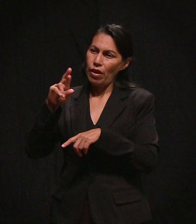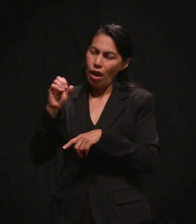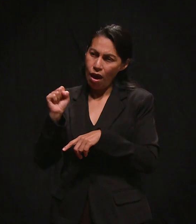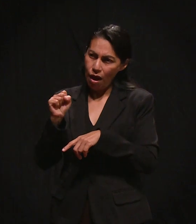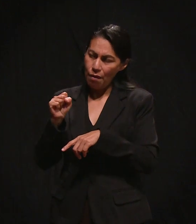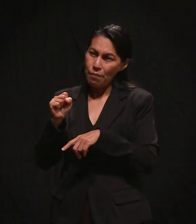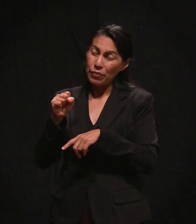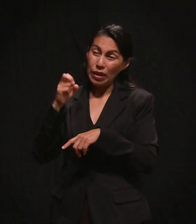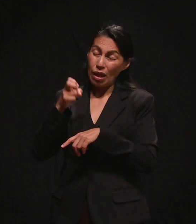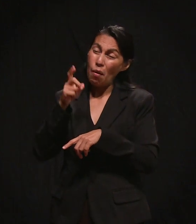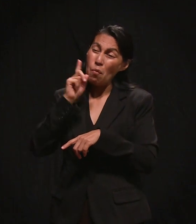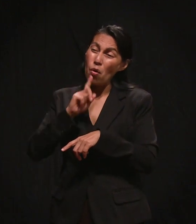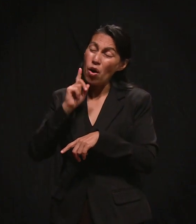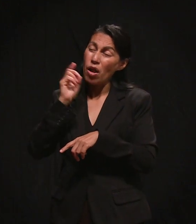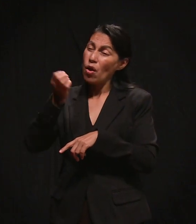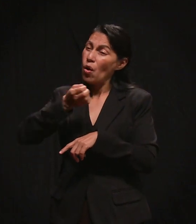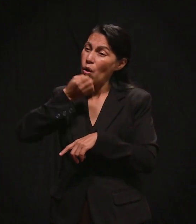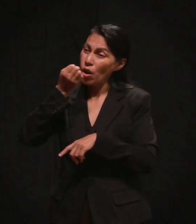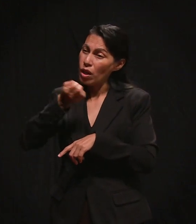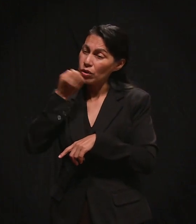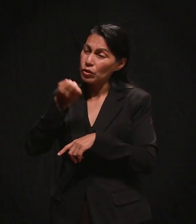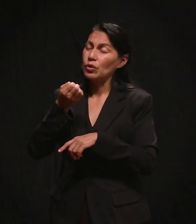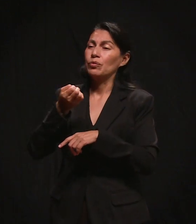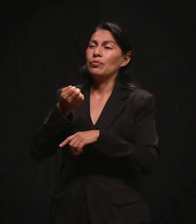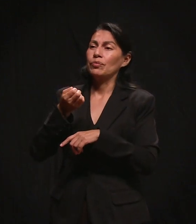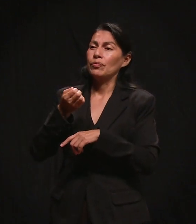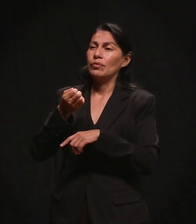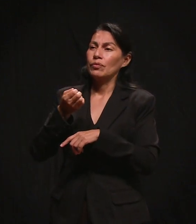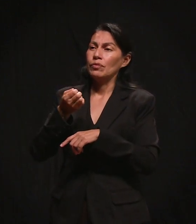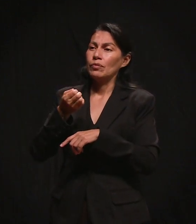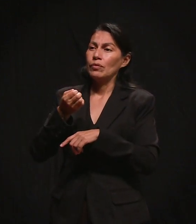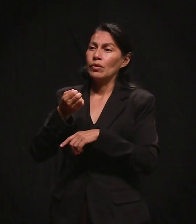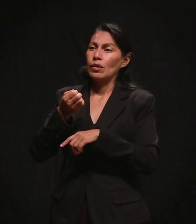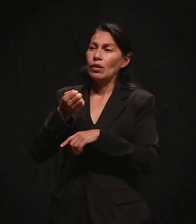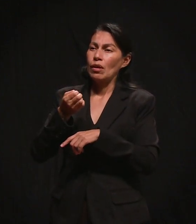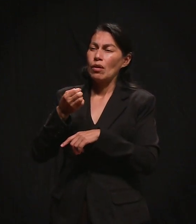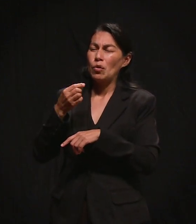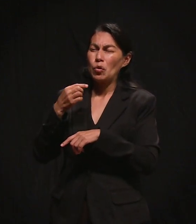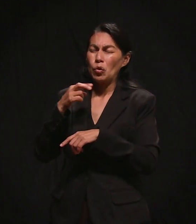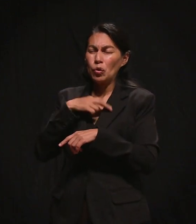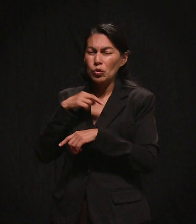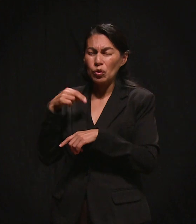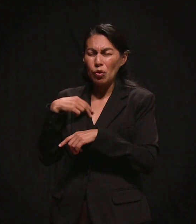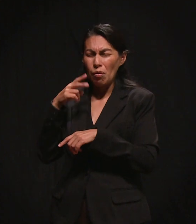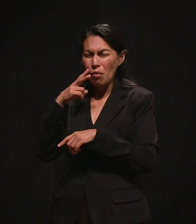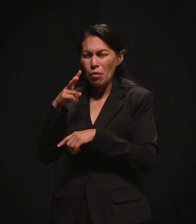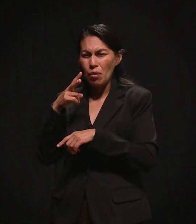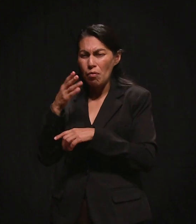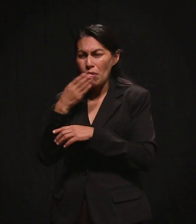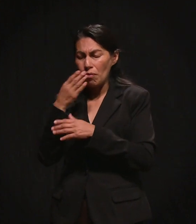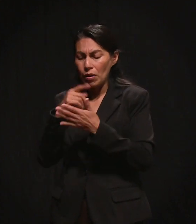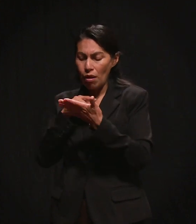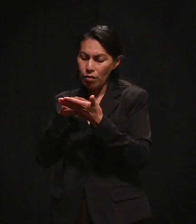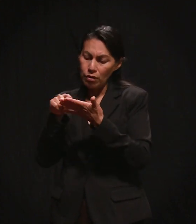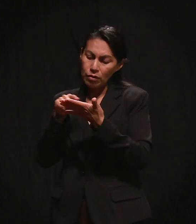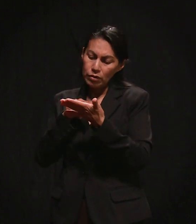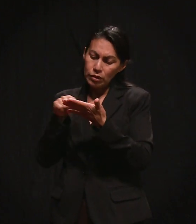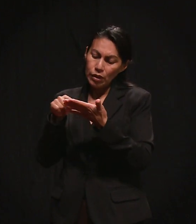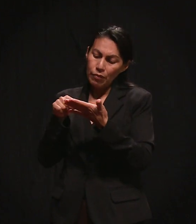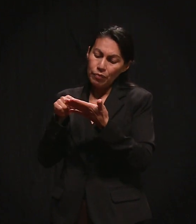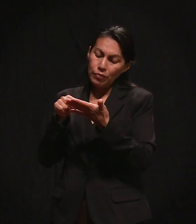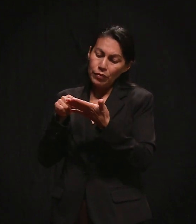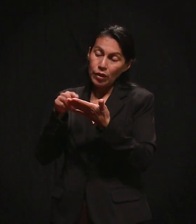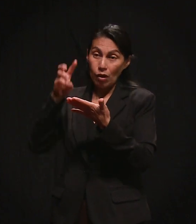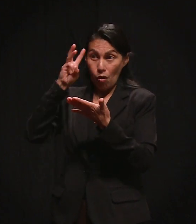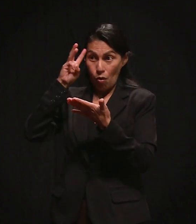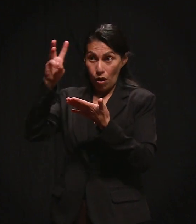hemos descubierto que cuando uno tiene un pedido, la Biblia dice, ¿verdad? Y la hermana White también dice que debemos ser